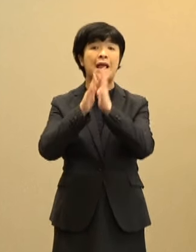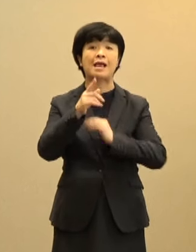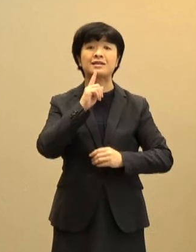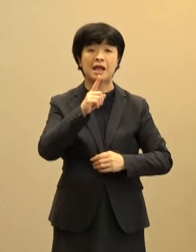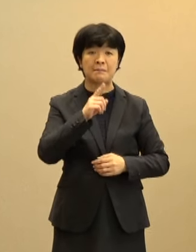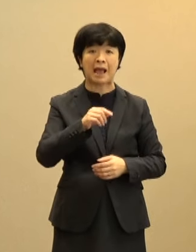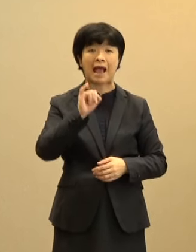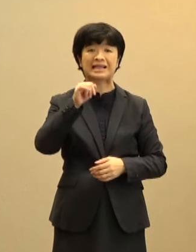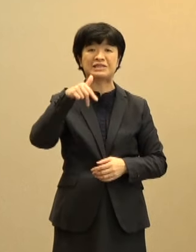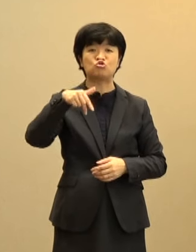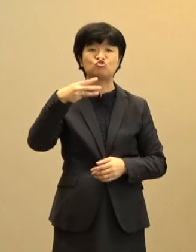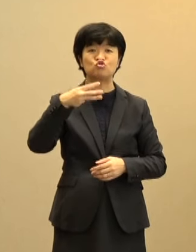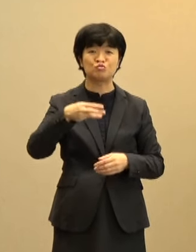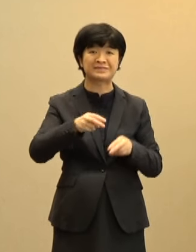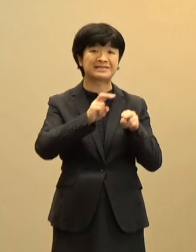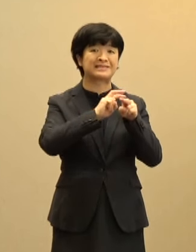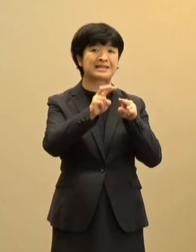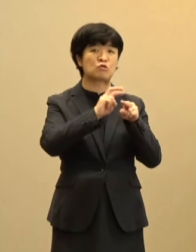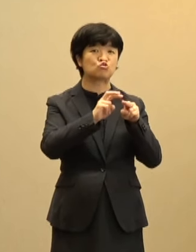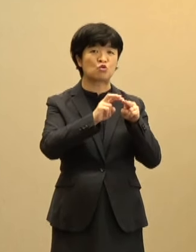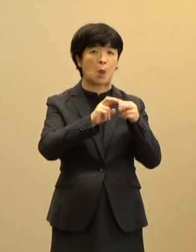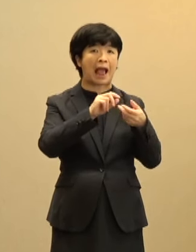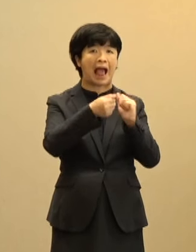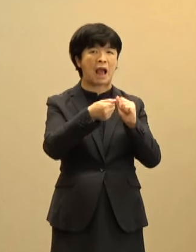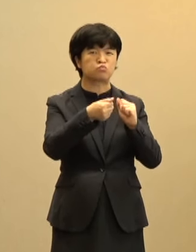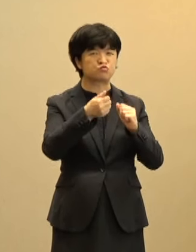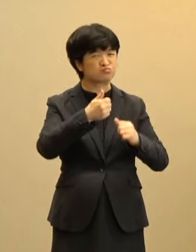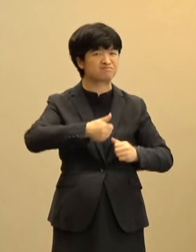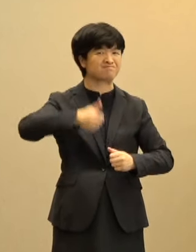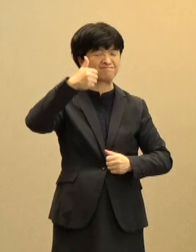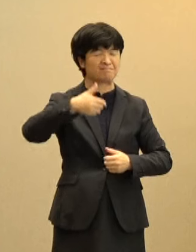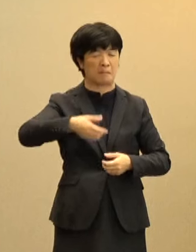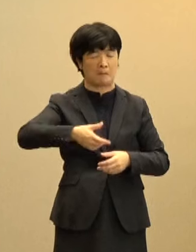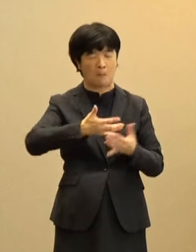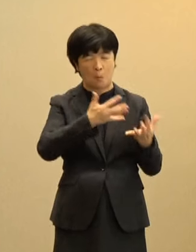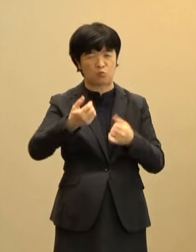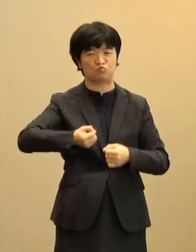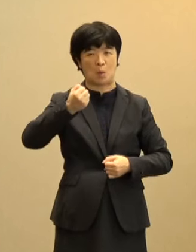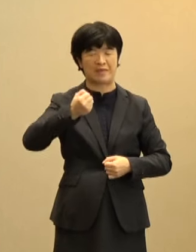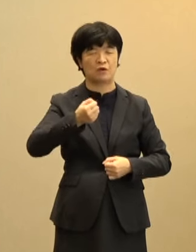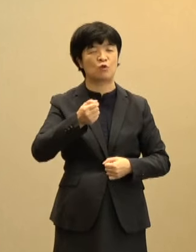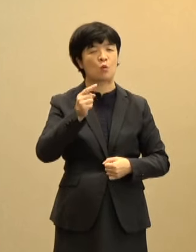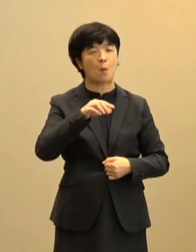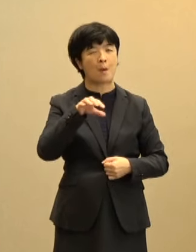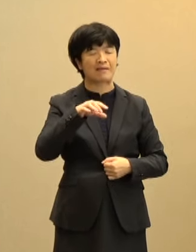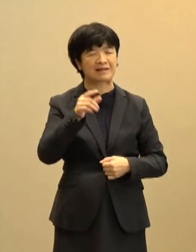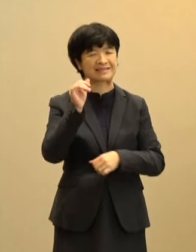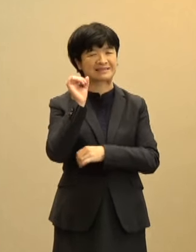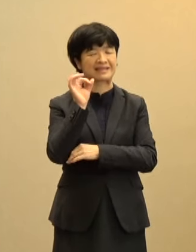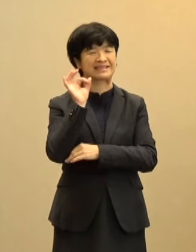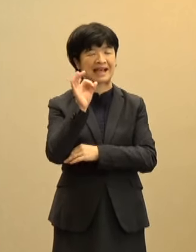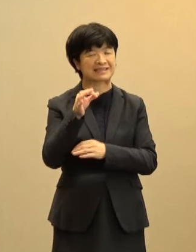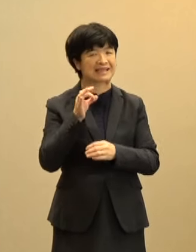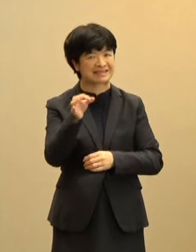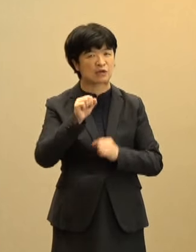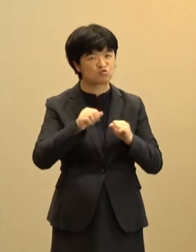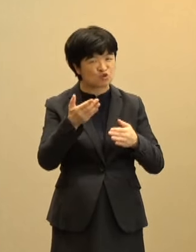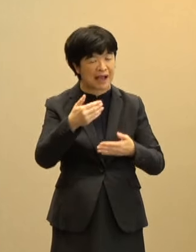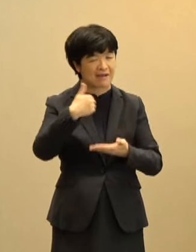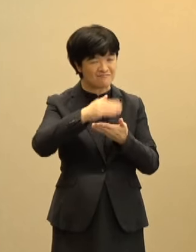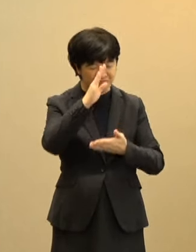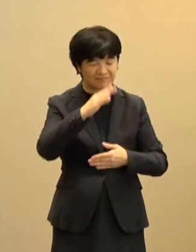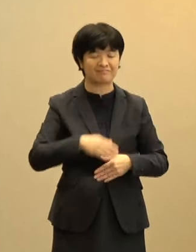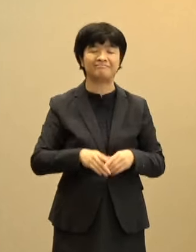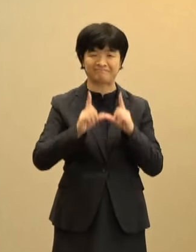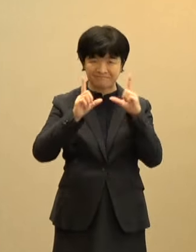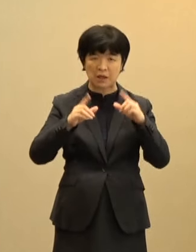ども、今後安全対策の設定のために、財政支援等を行う考えがあるかどうか、そのあたりを伺えればと思います。 はい、まず今回